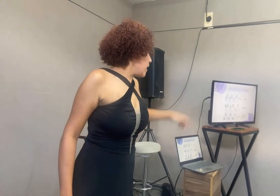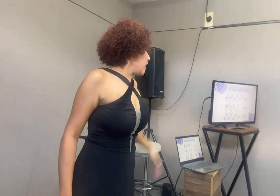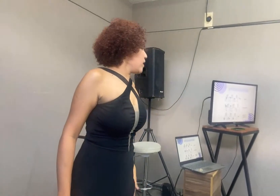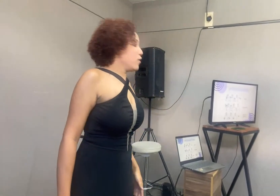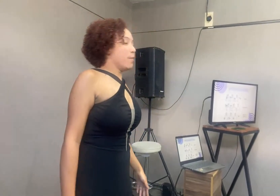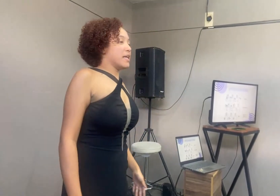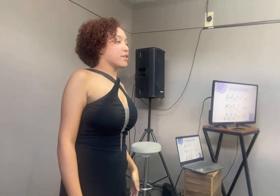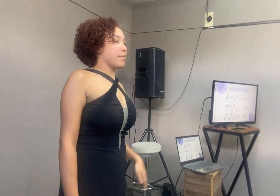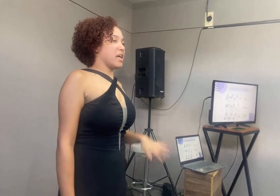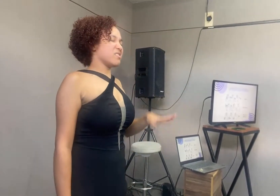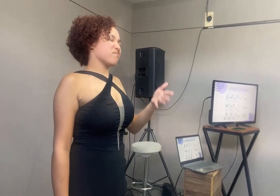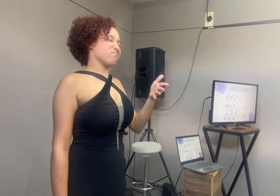E o mais ou menos.